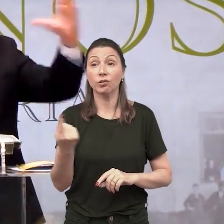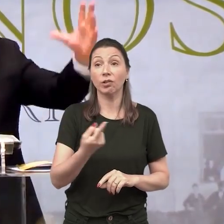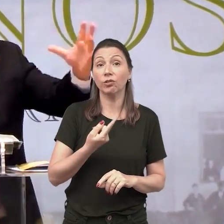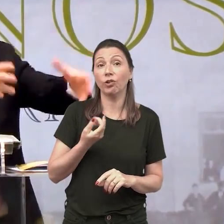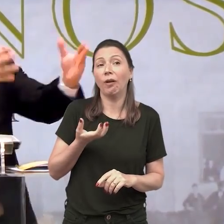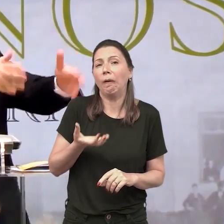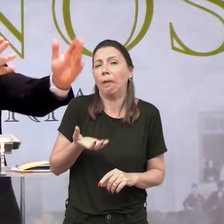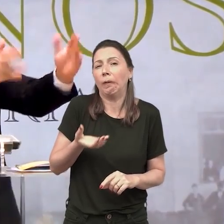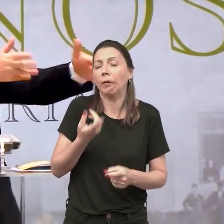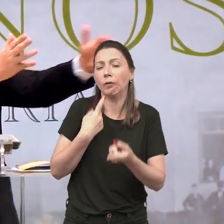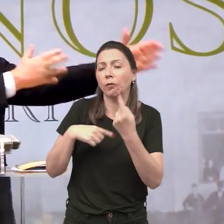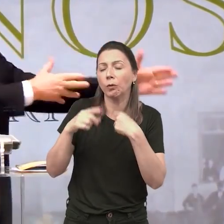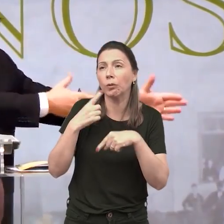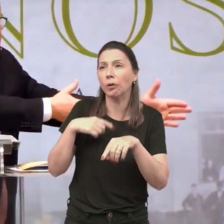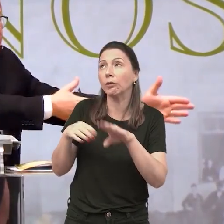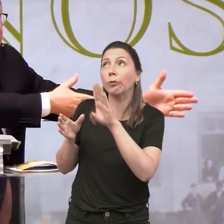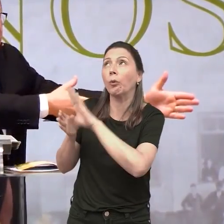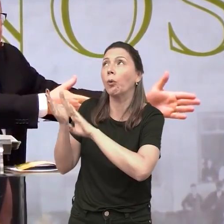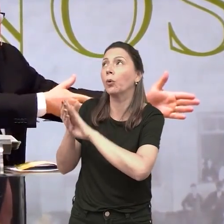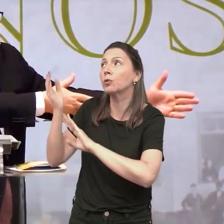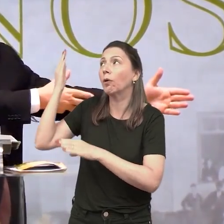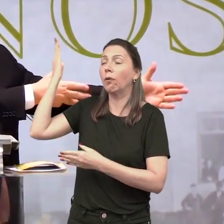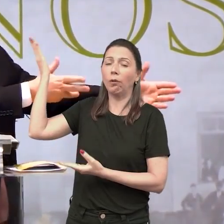dar... Deus, olha o seguinte, se o senhor fizer assim,